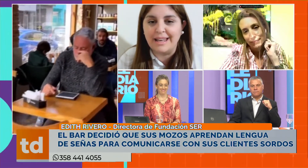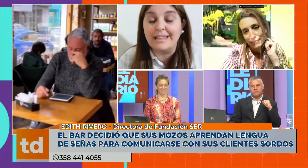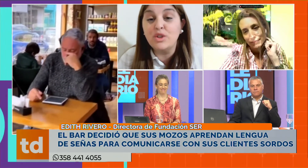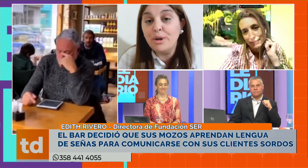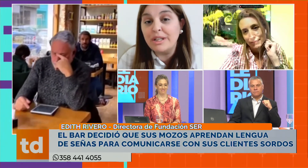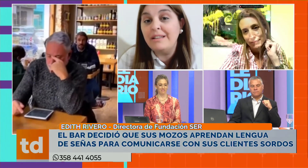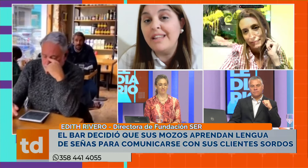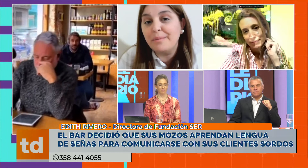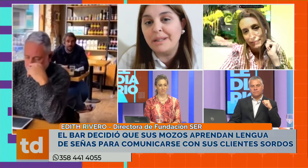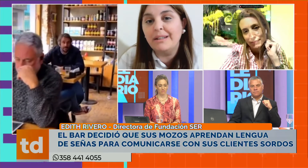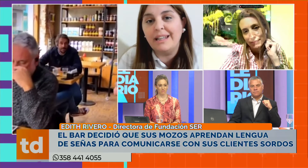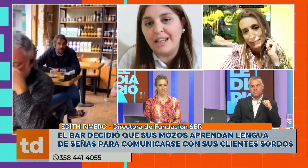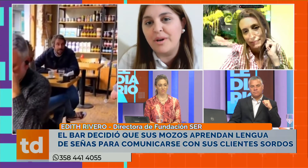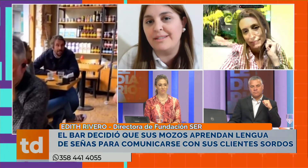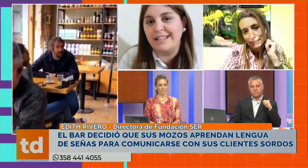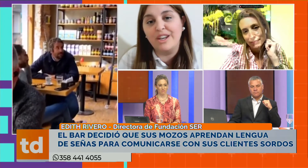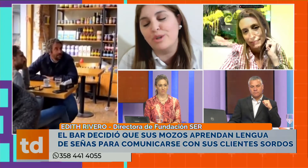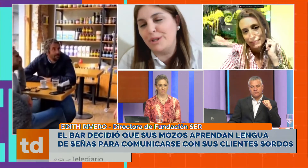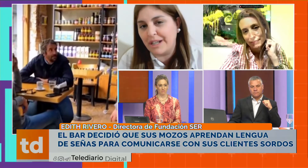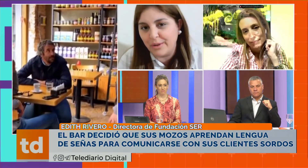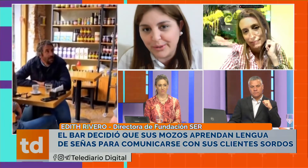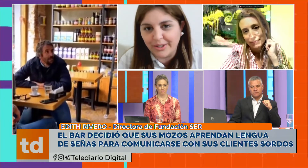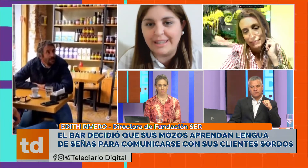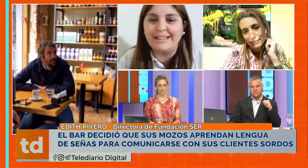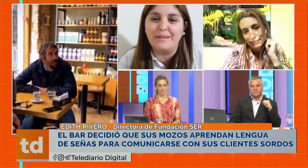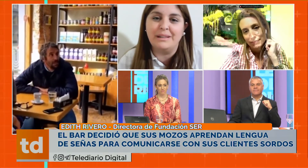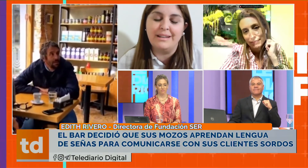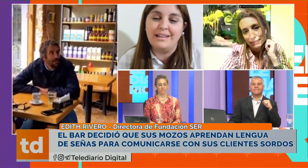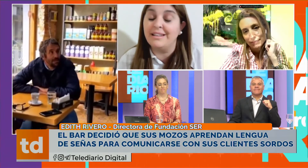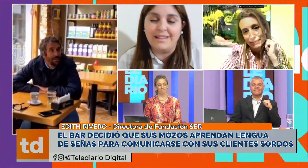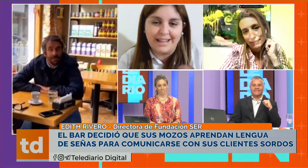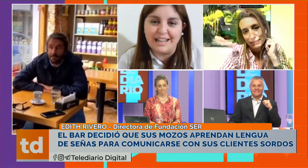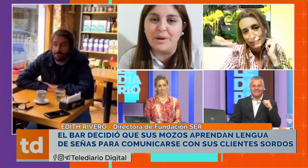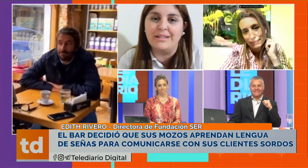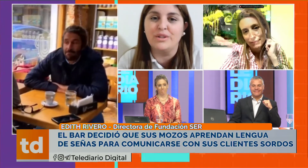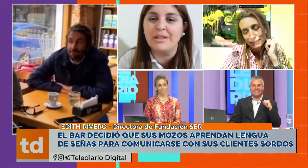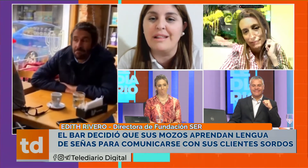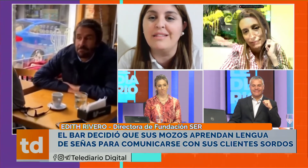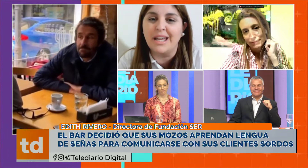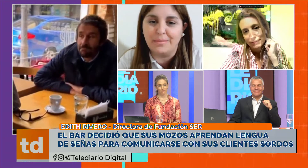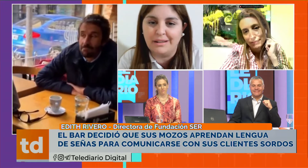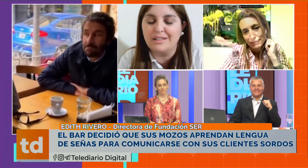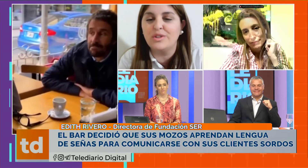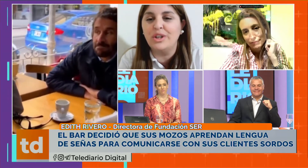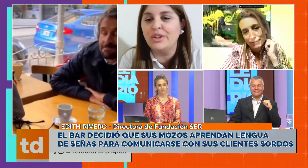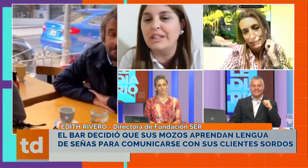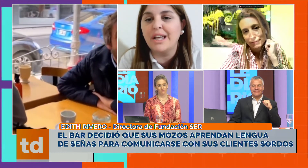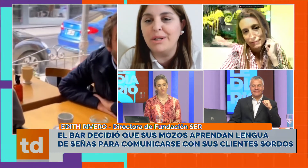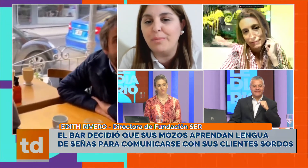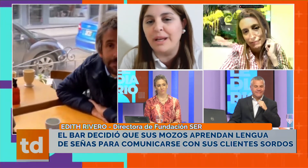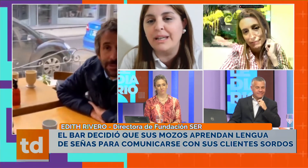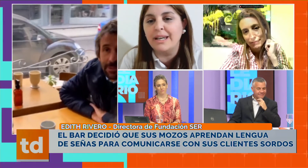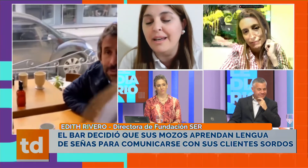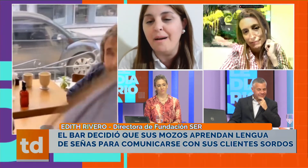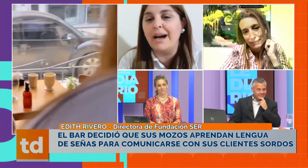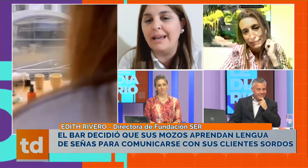somos intérpretes de lengua de señas, no somos traductores de lengua de señas. Somos intérpretes. Esos son los tres términos por ahí que